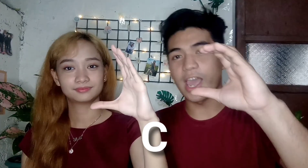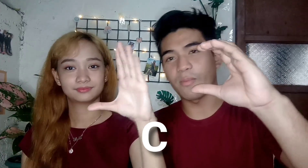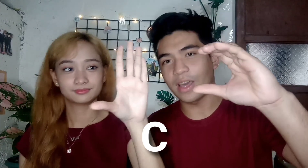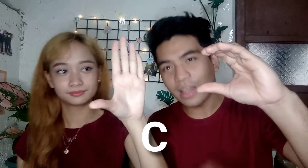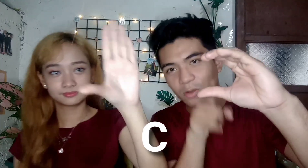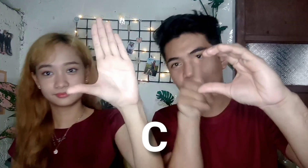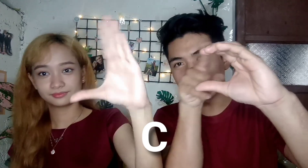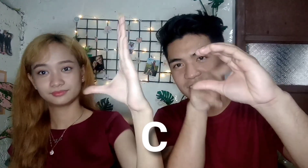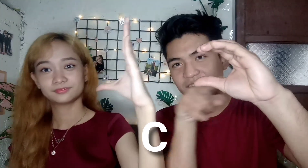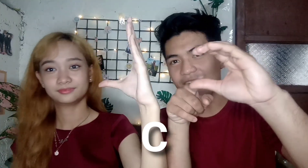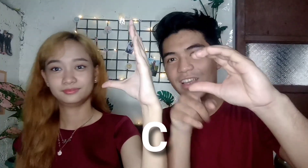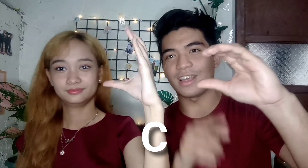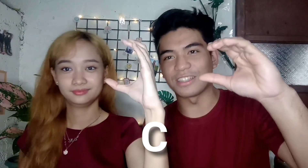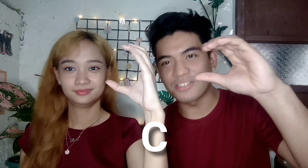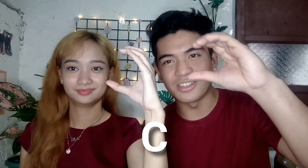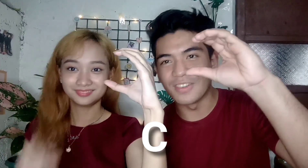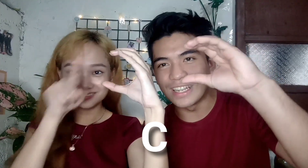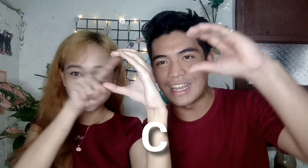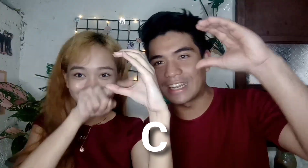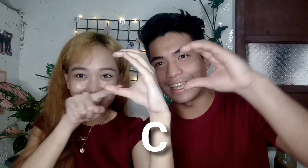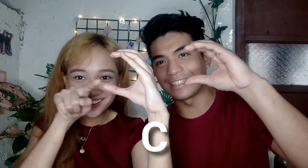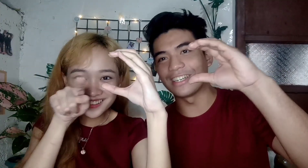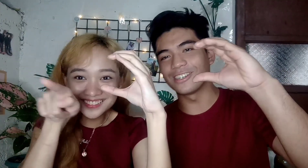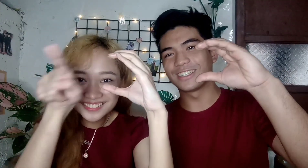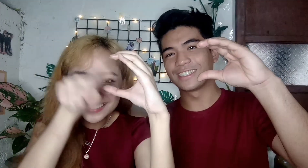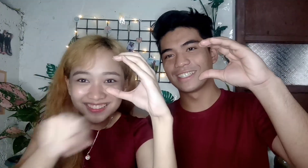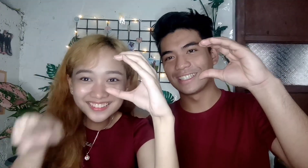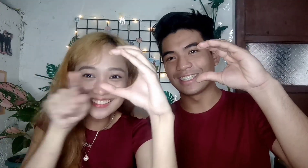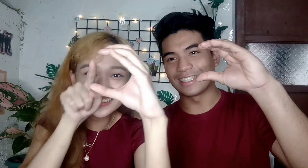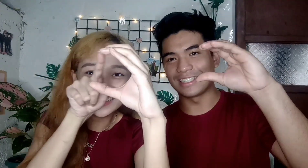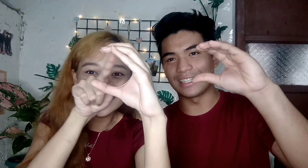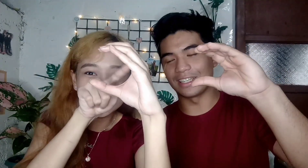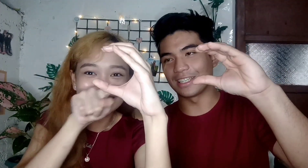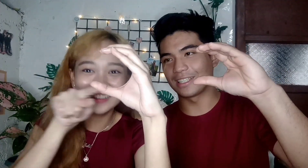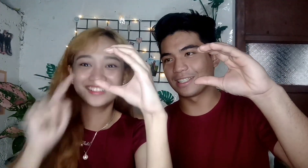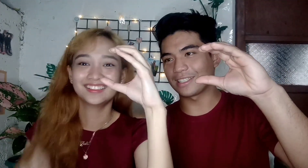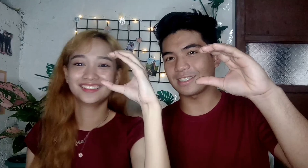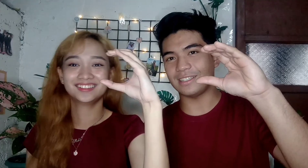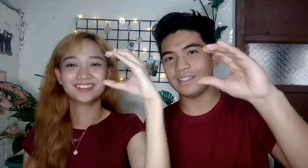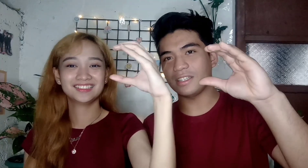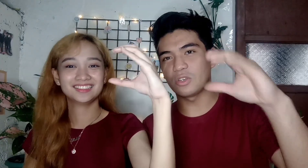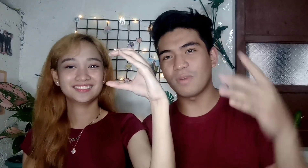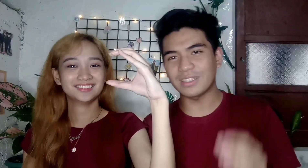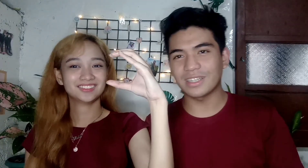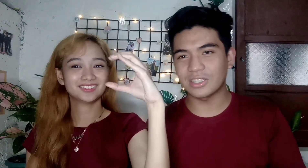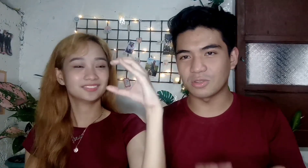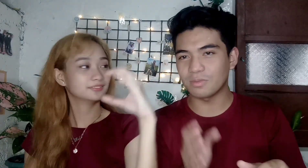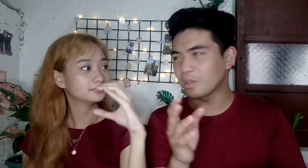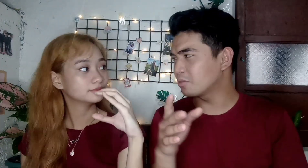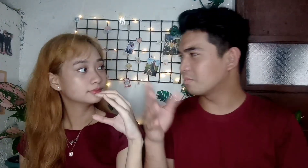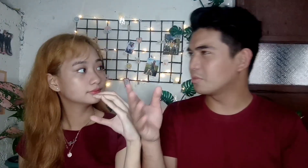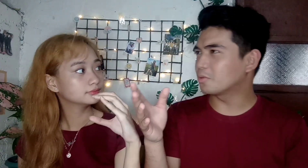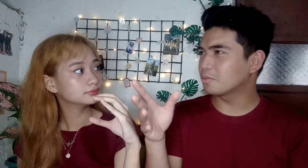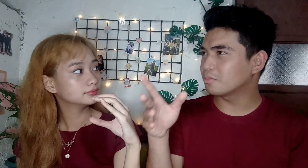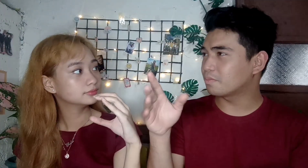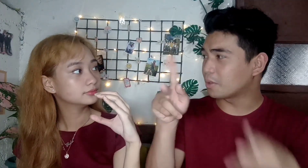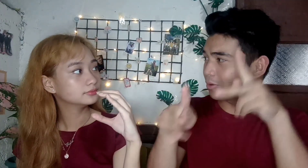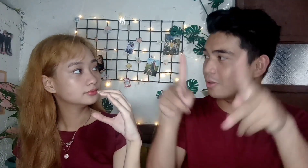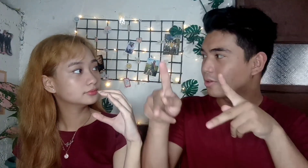Ayan, uugis C. Ayan. Gets nyo naman yan, guys. Ano? C. Yung iba kasi guys, yung iba, yung people,